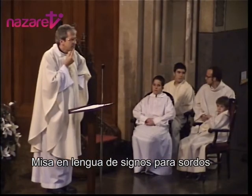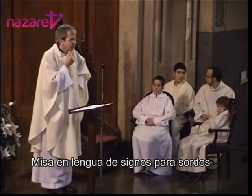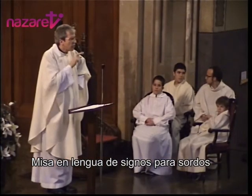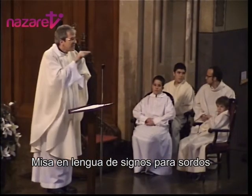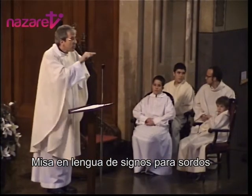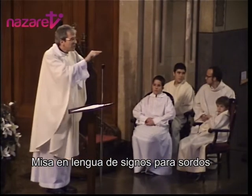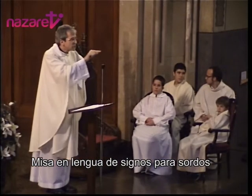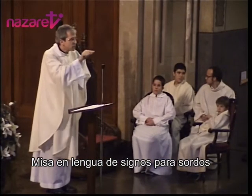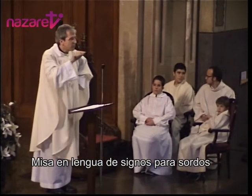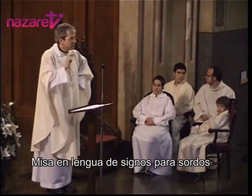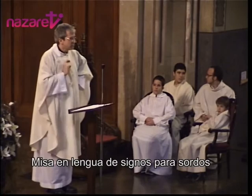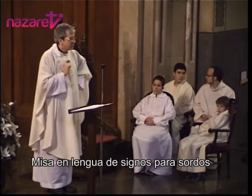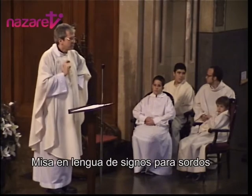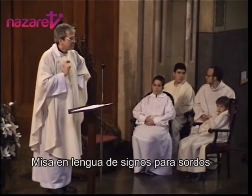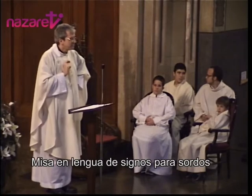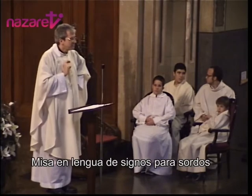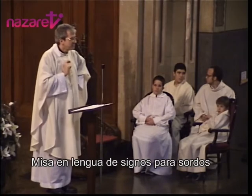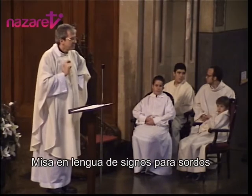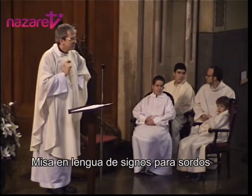No, de vuestro bautismo.